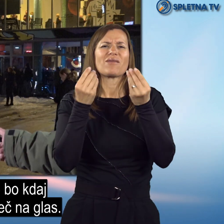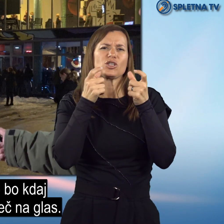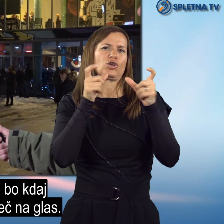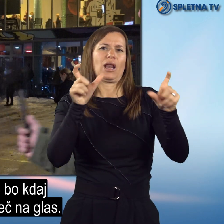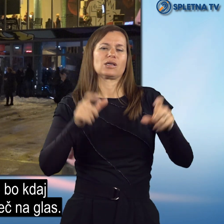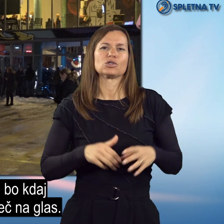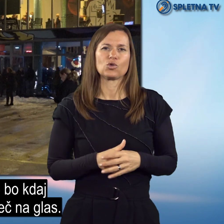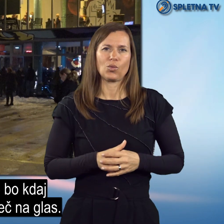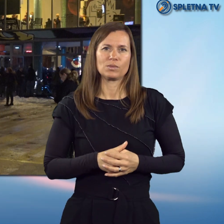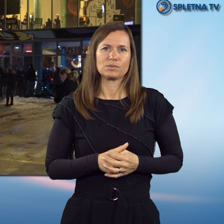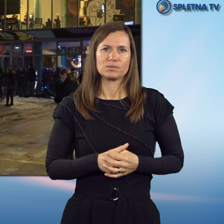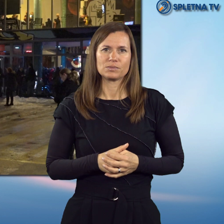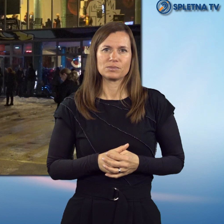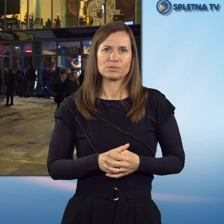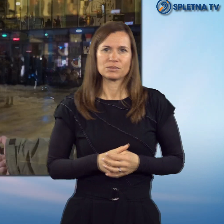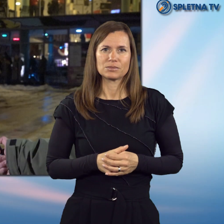glas.